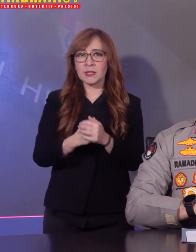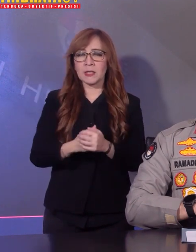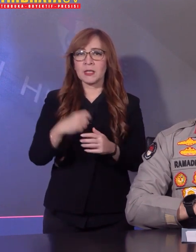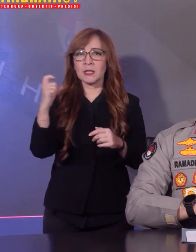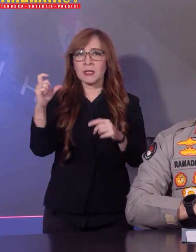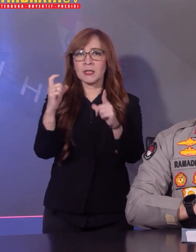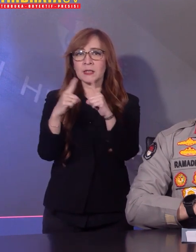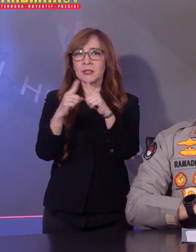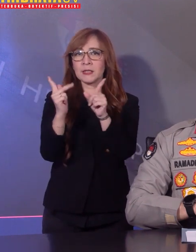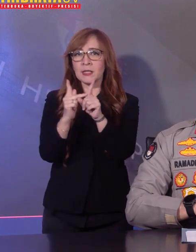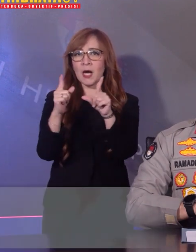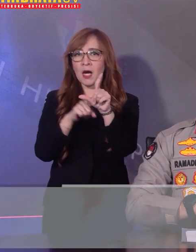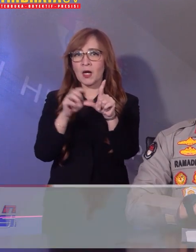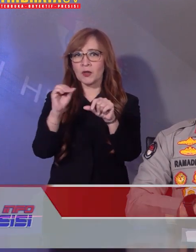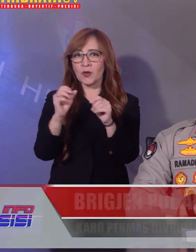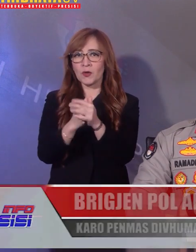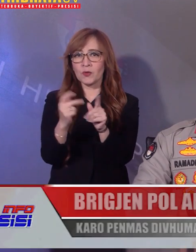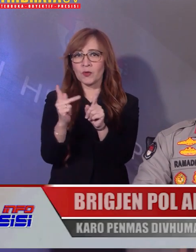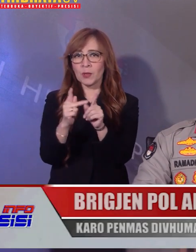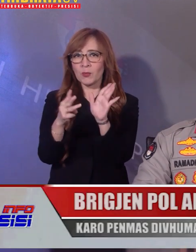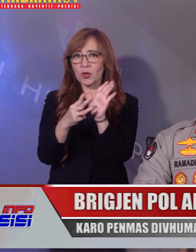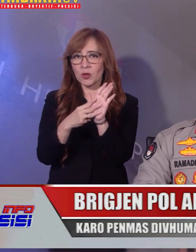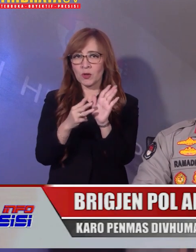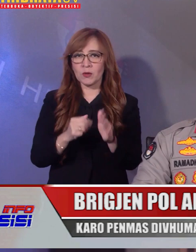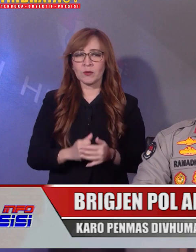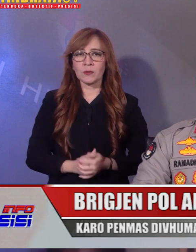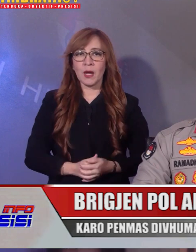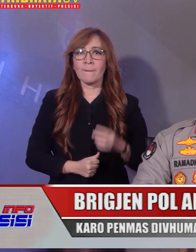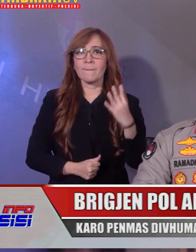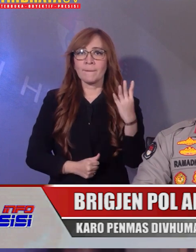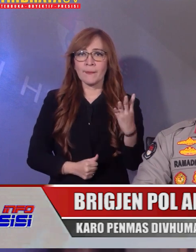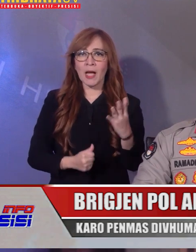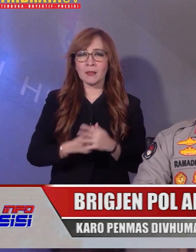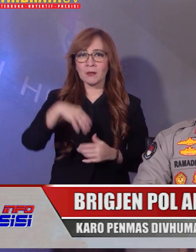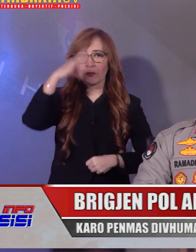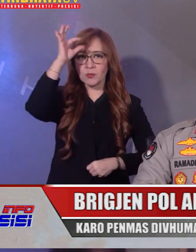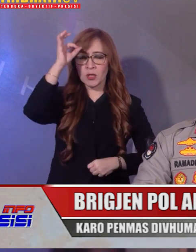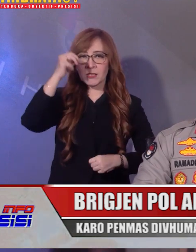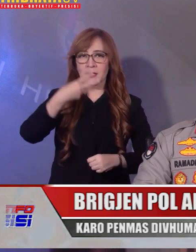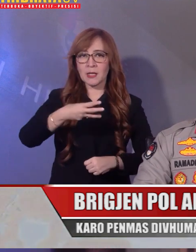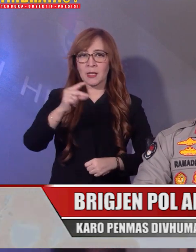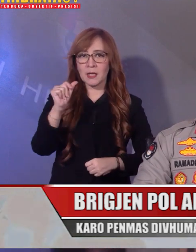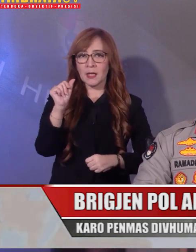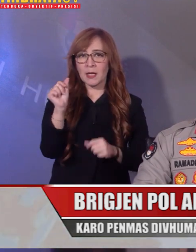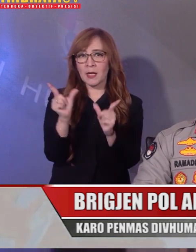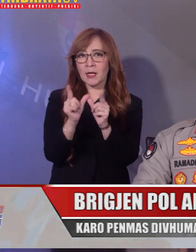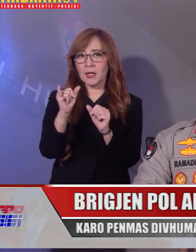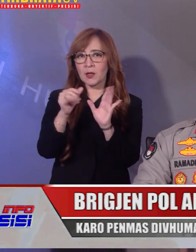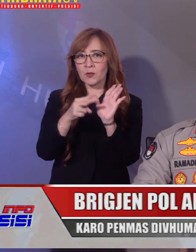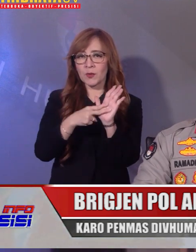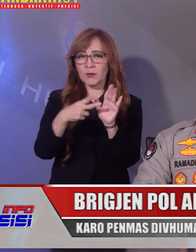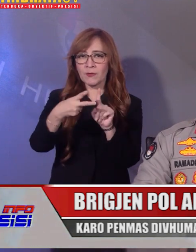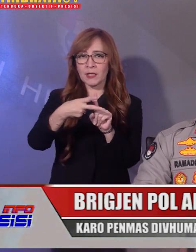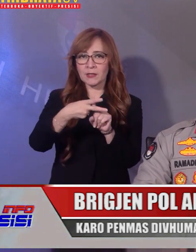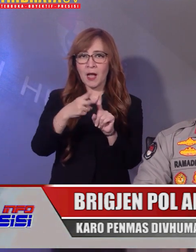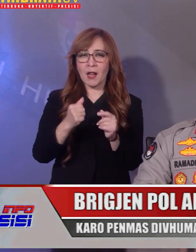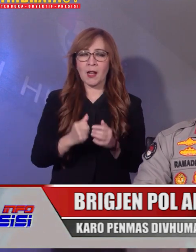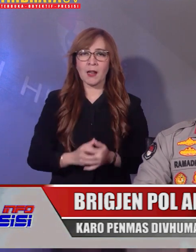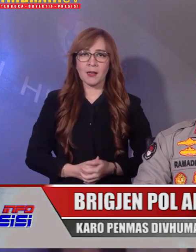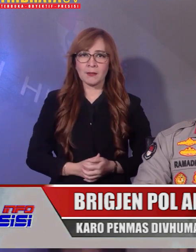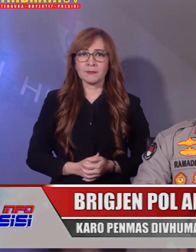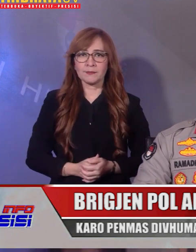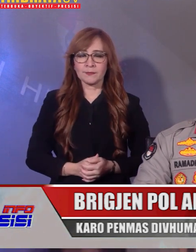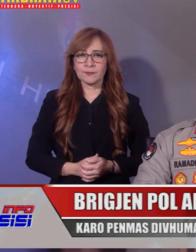Dr S MSI BR Dres erwinal